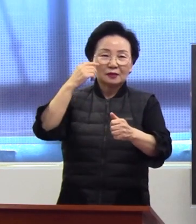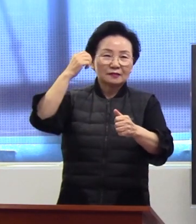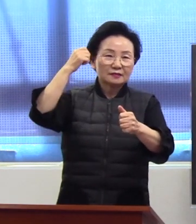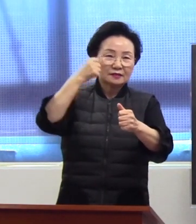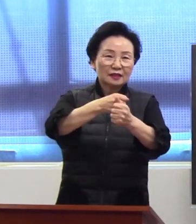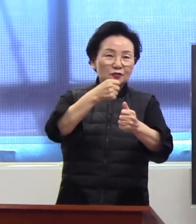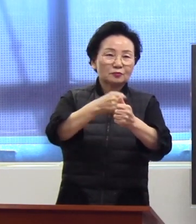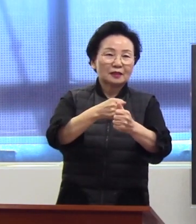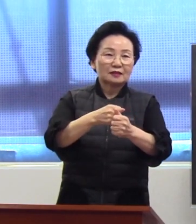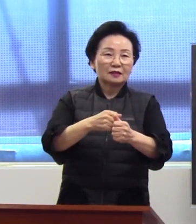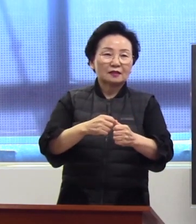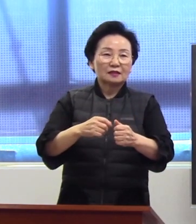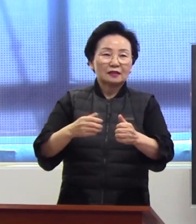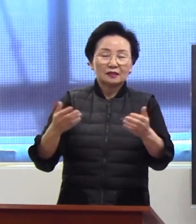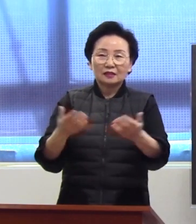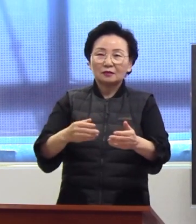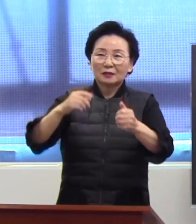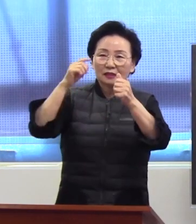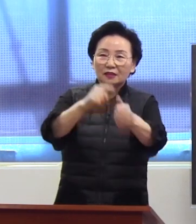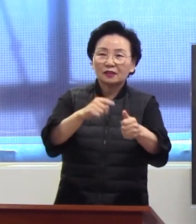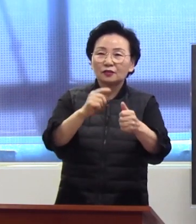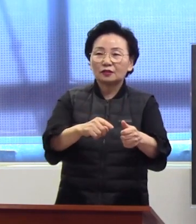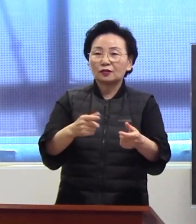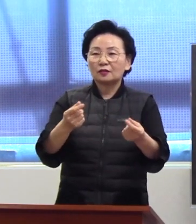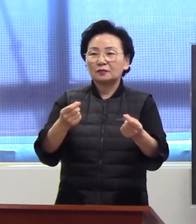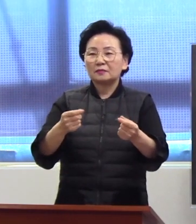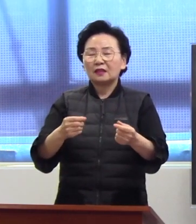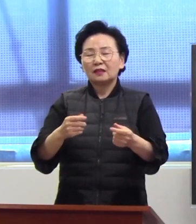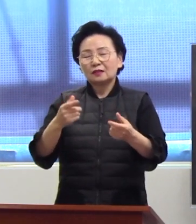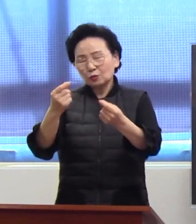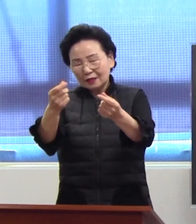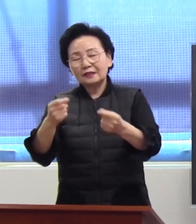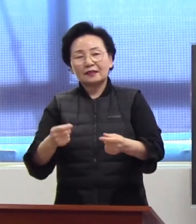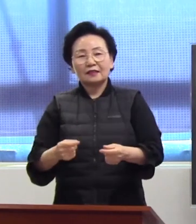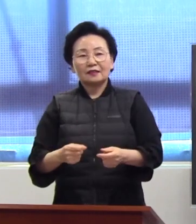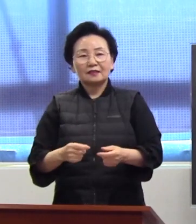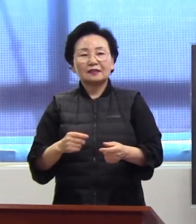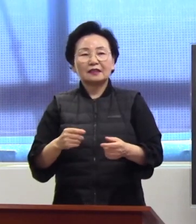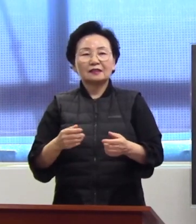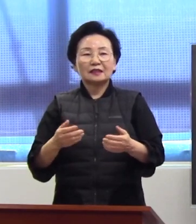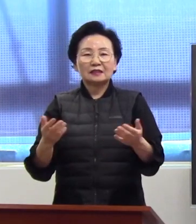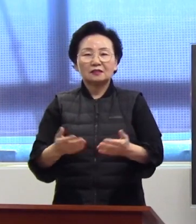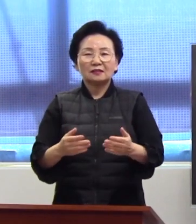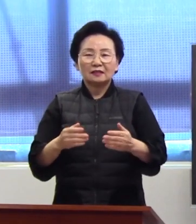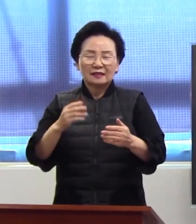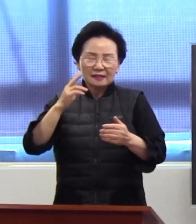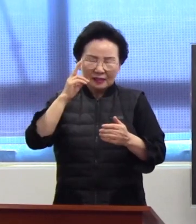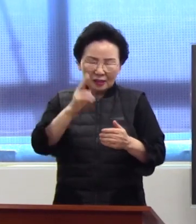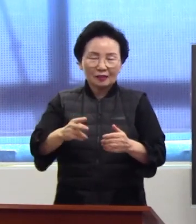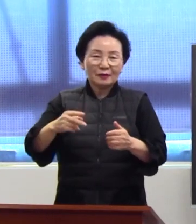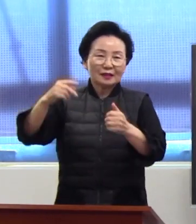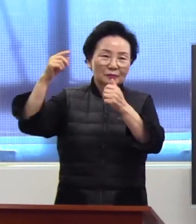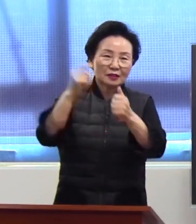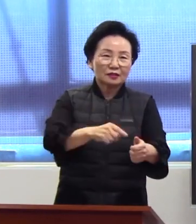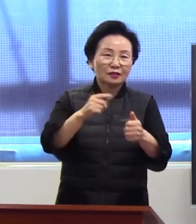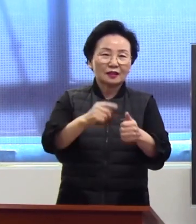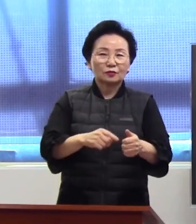막 때리고 막 그렇게 일 막 시킨 것처럼 똑같대. 그렇게 그냥 일을 심하게 막